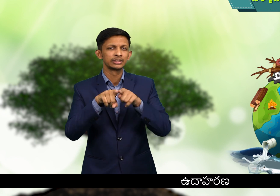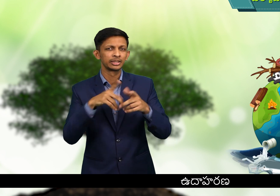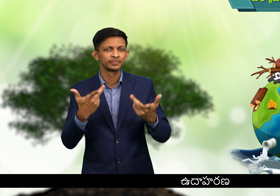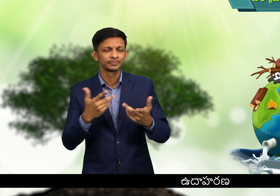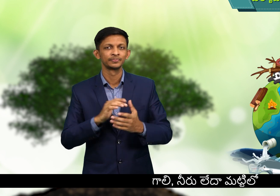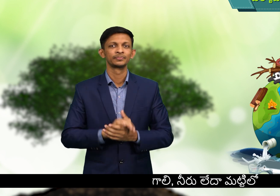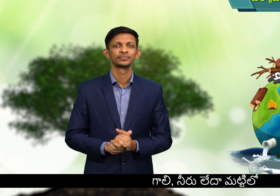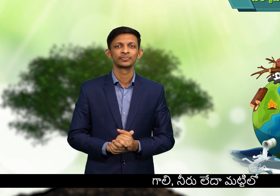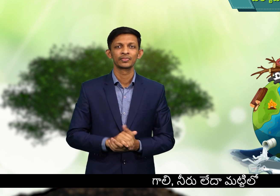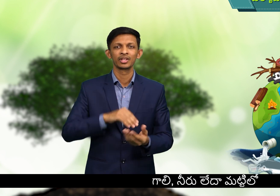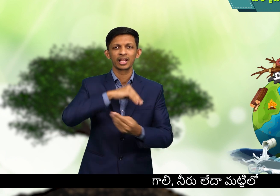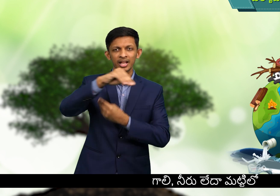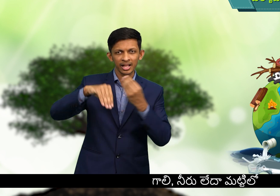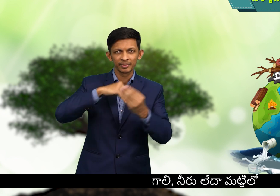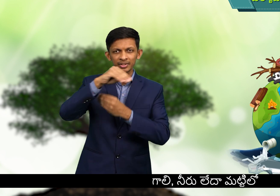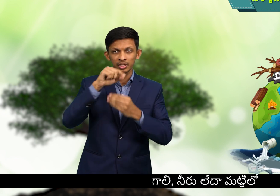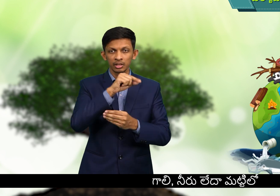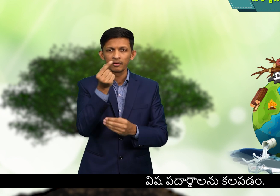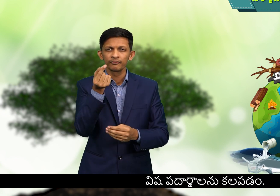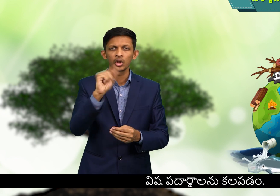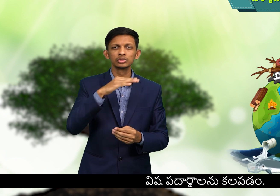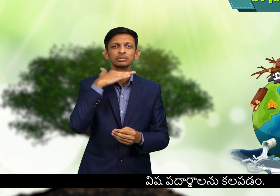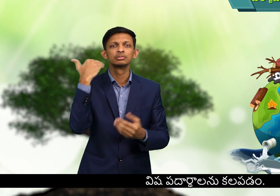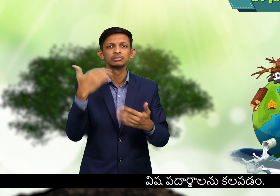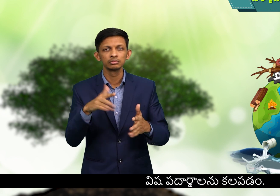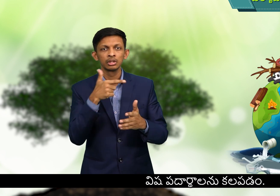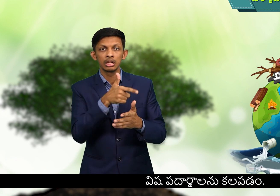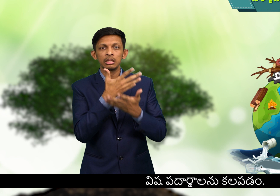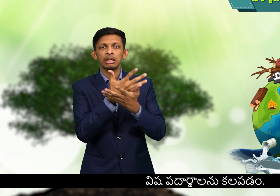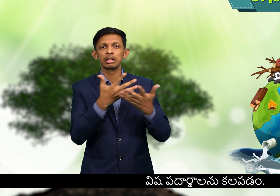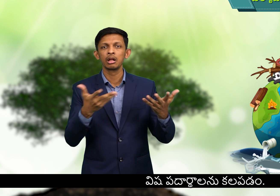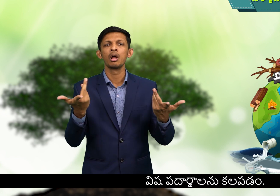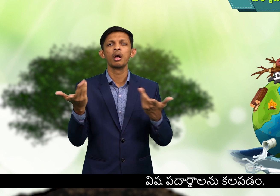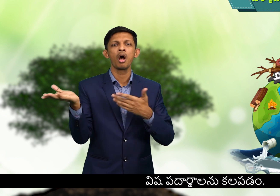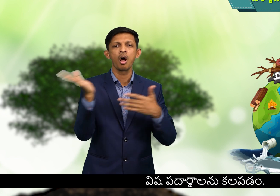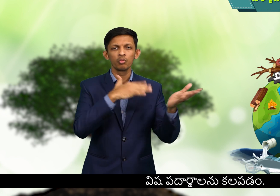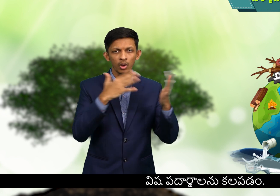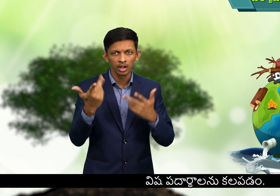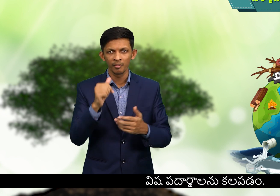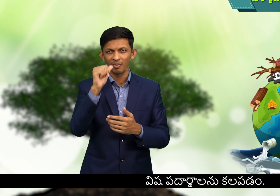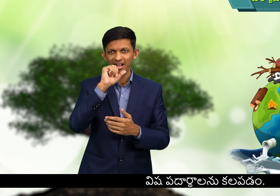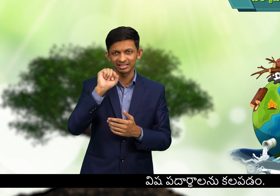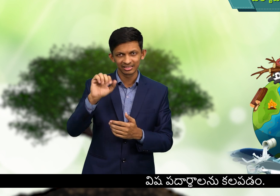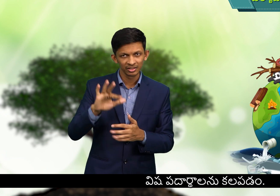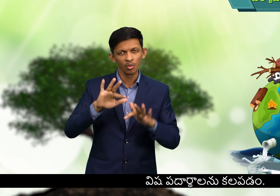ఉదాహరణ: గాలి, నీరు లేదా మట్టిలో విష పదార్థాలను కలపడం.